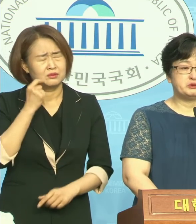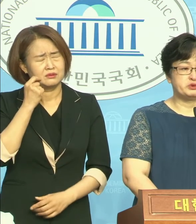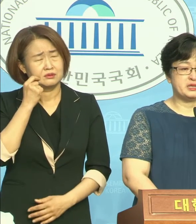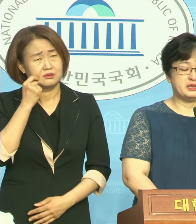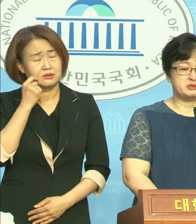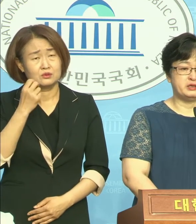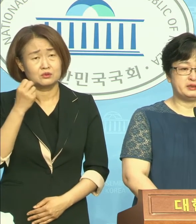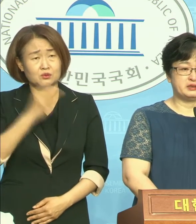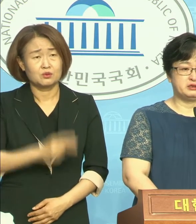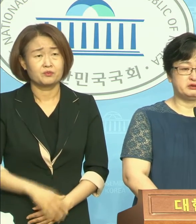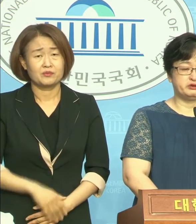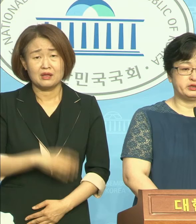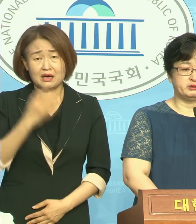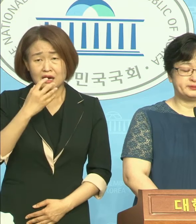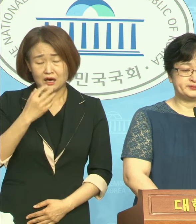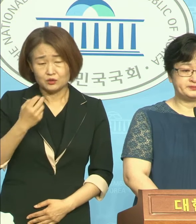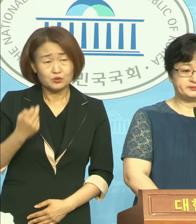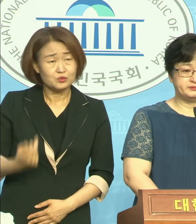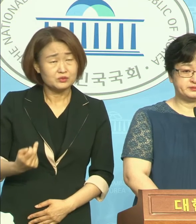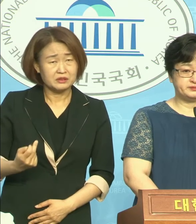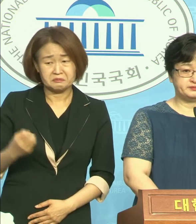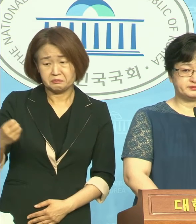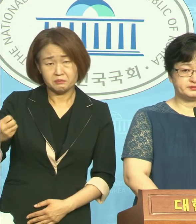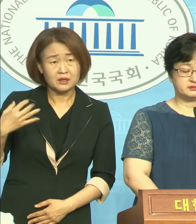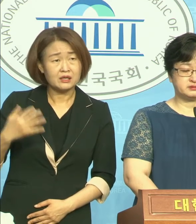비장이 동생이 저한테 그러더군요